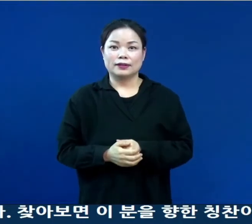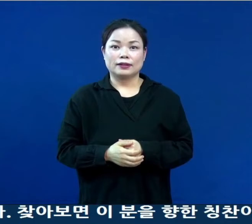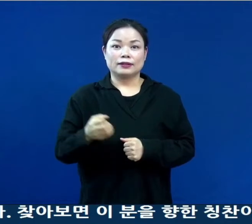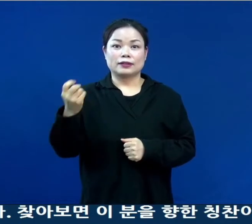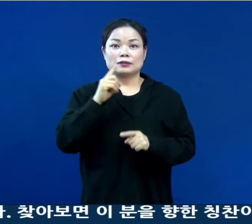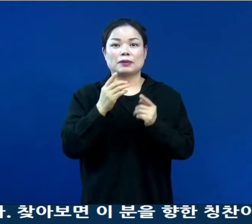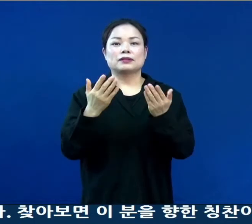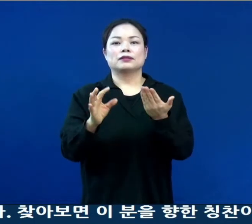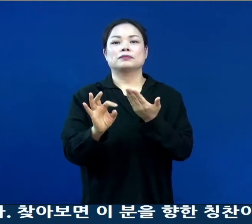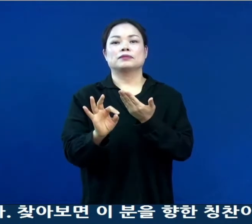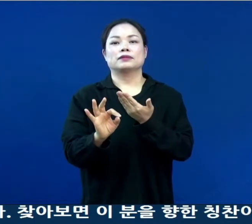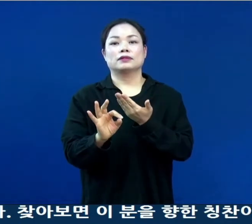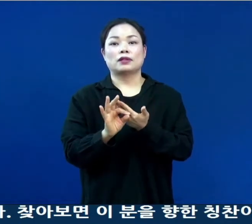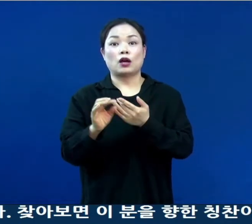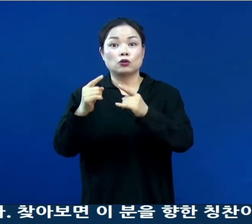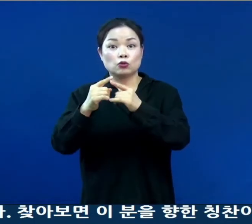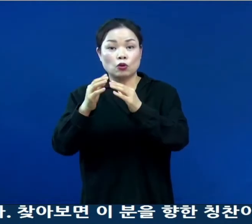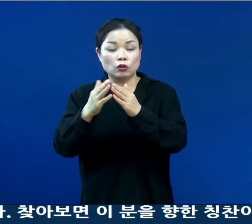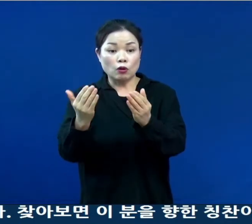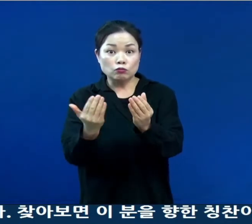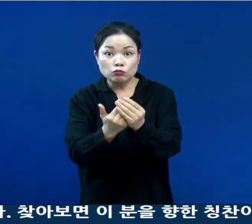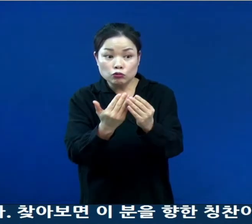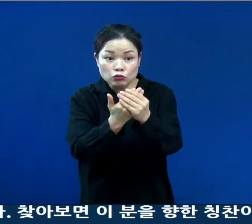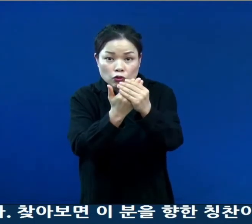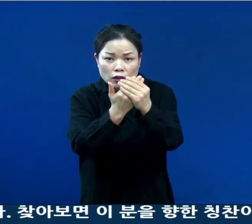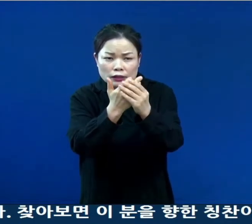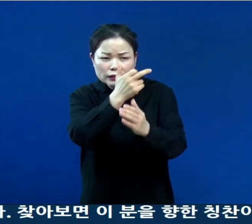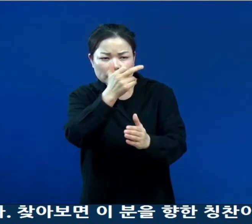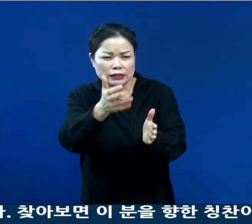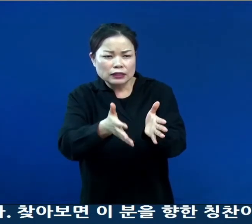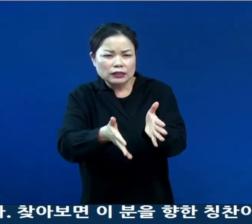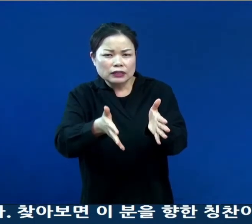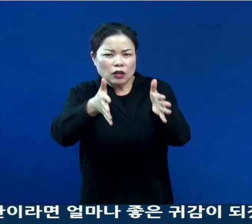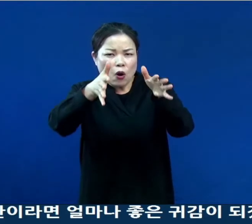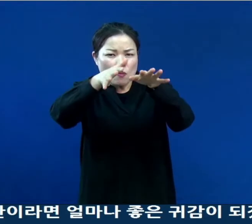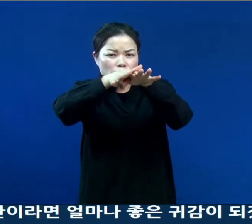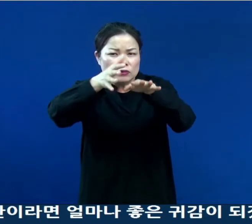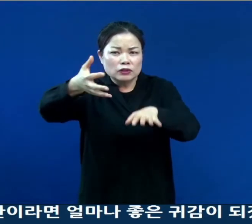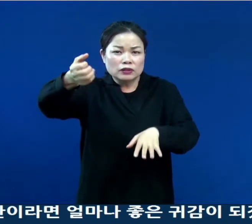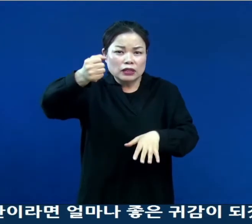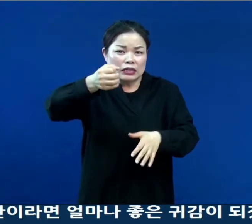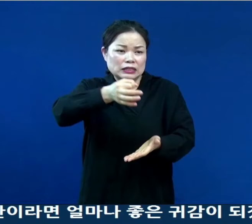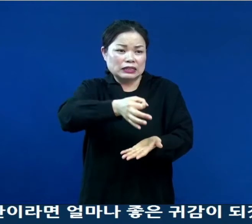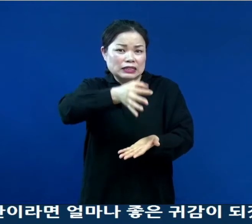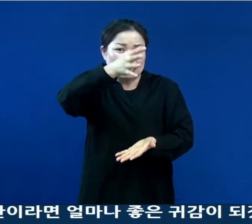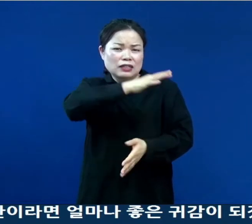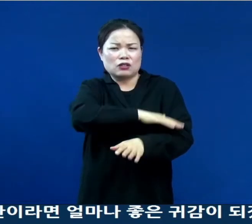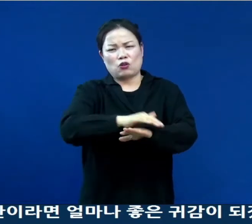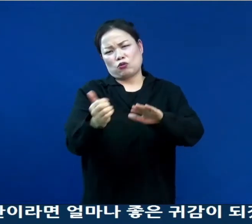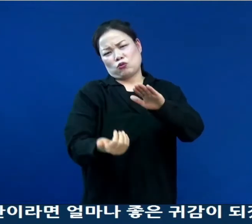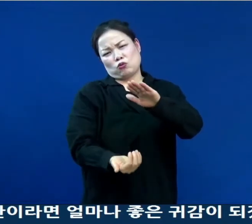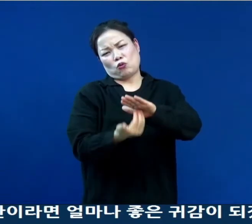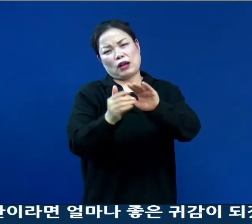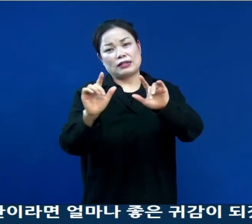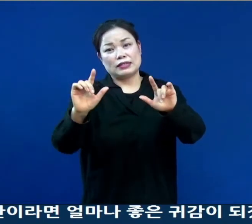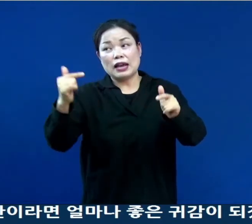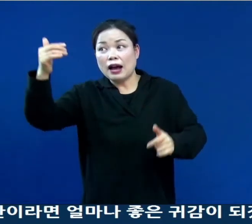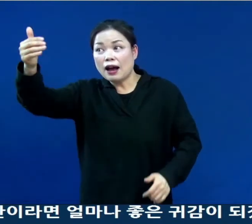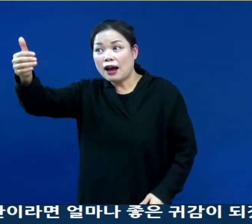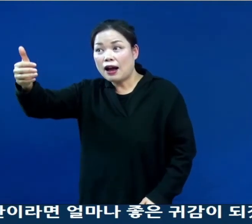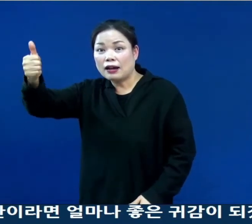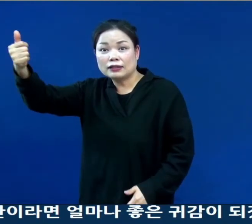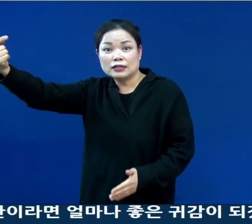다시 말하면 교회가 부흥해서 큰 건물을 소유하고 재산이 많으면 형통한 것이 아니라